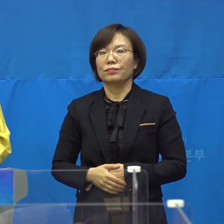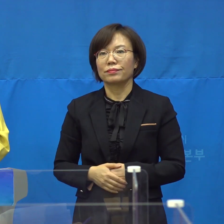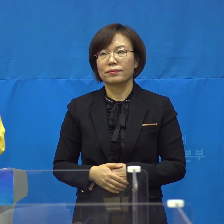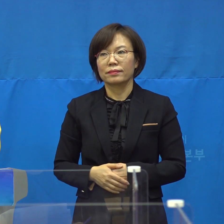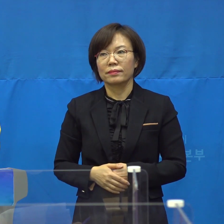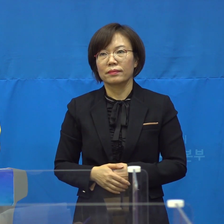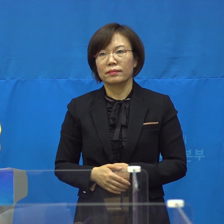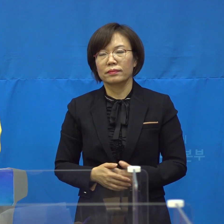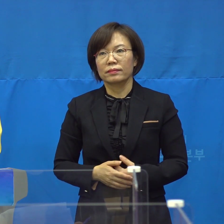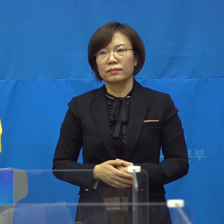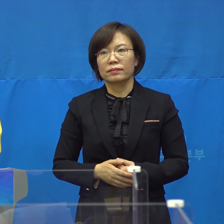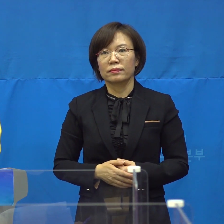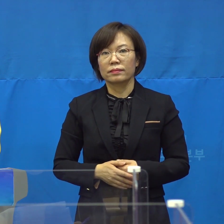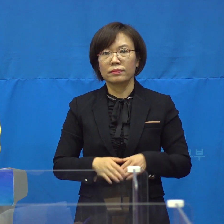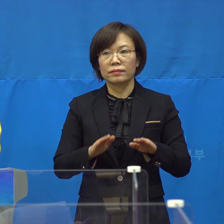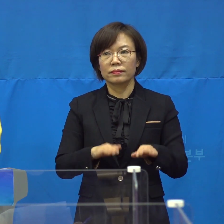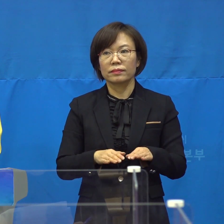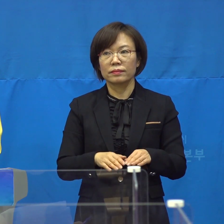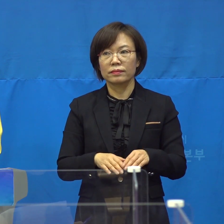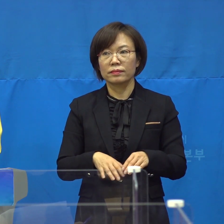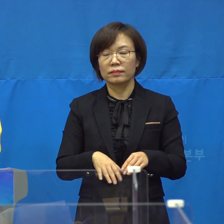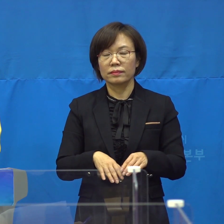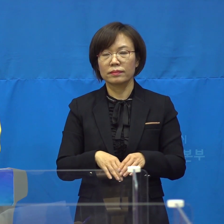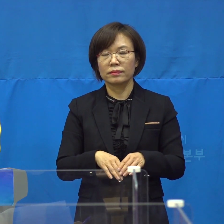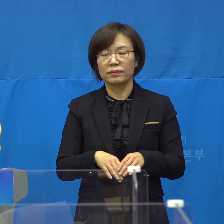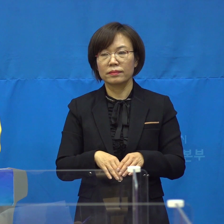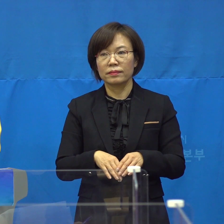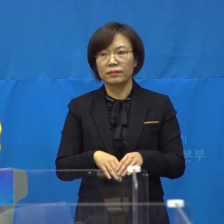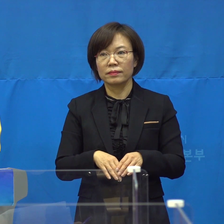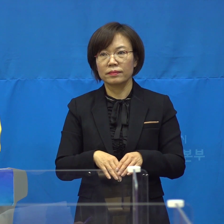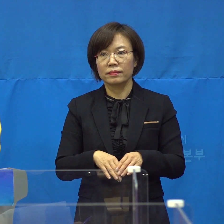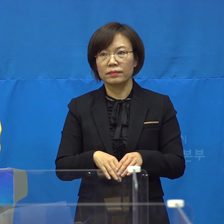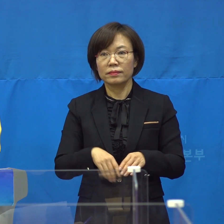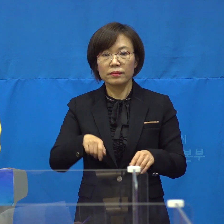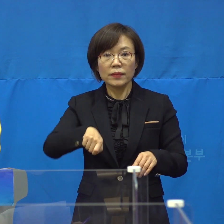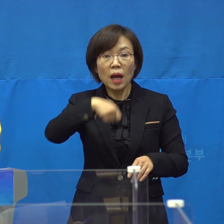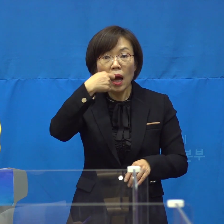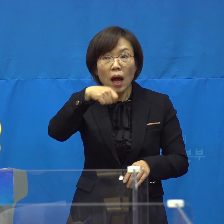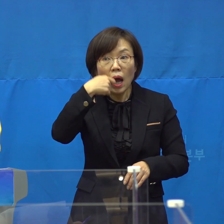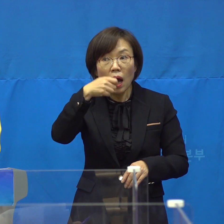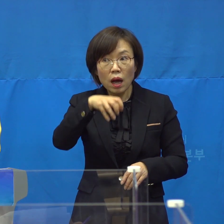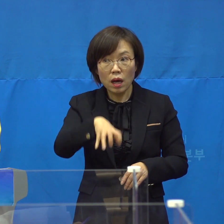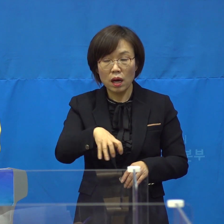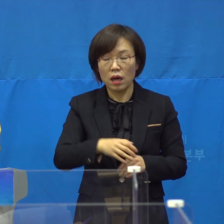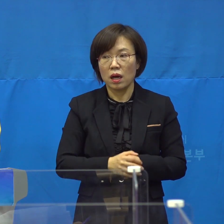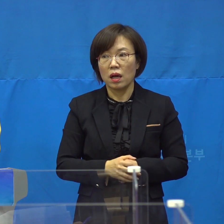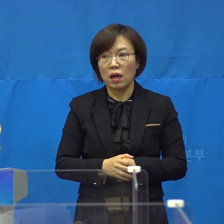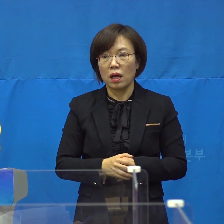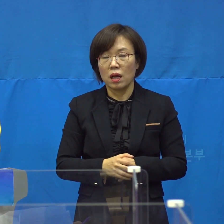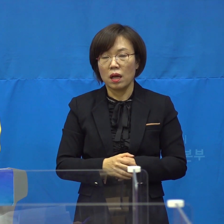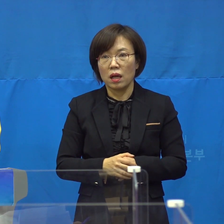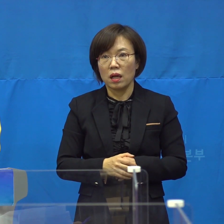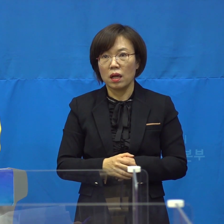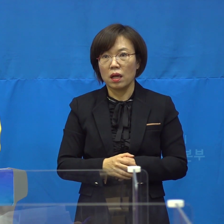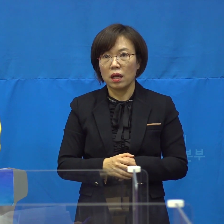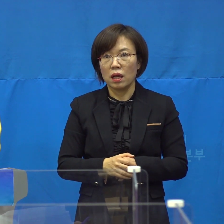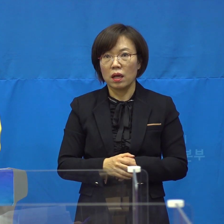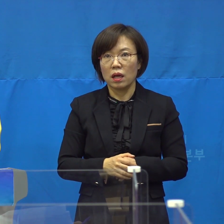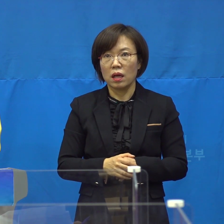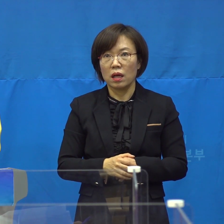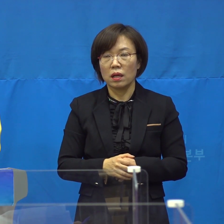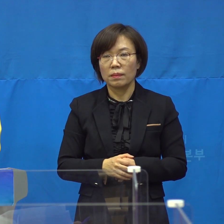주십시오. 예, 뒤에 거부터 말씀을 드리면 그 식사는 그 이제